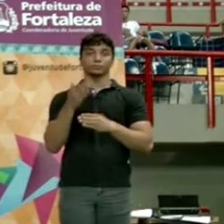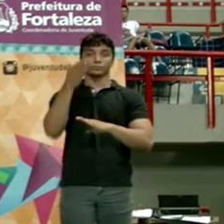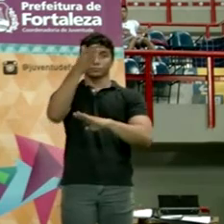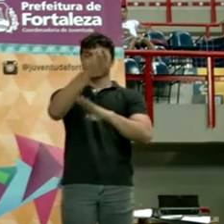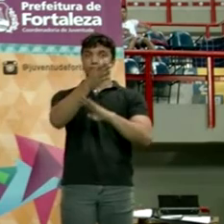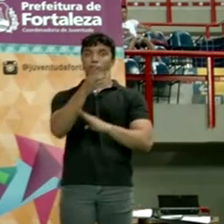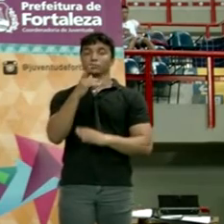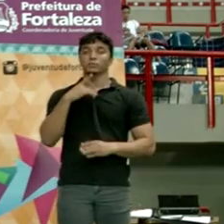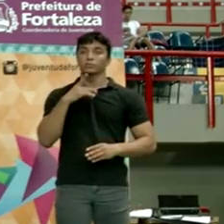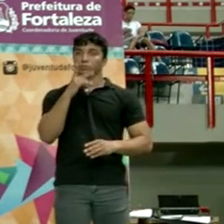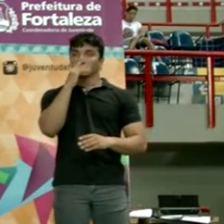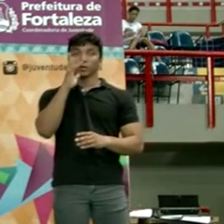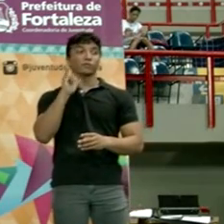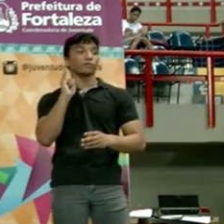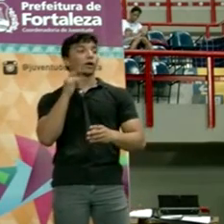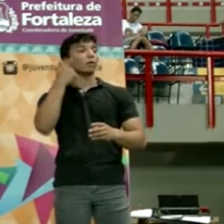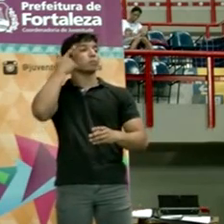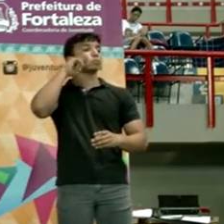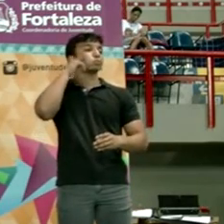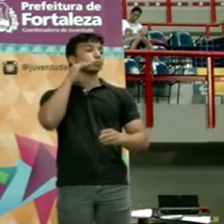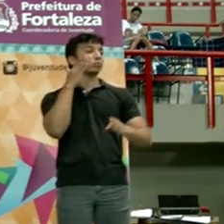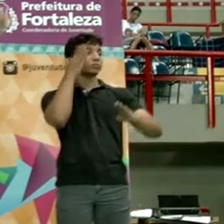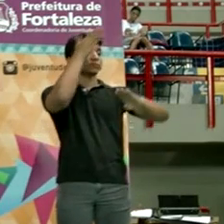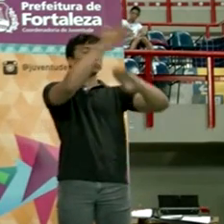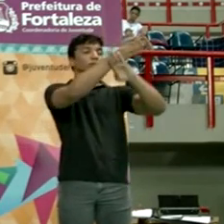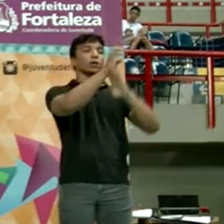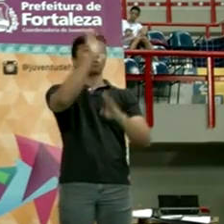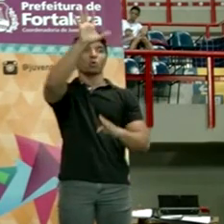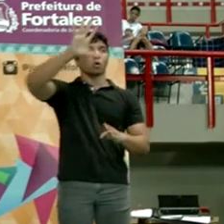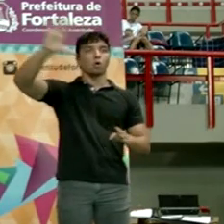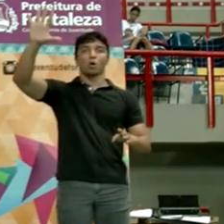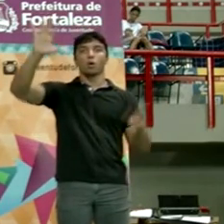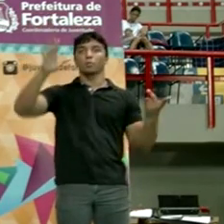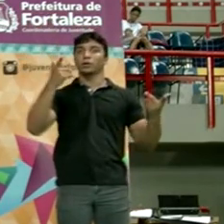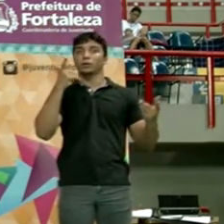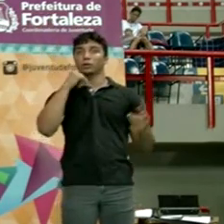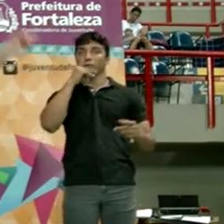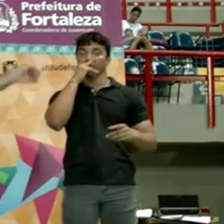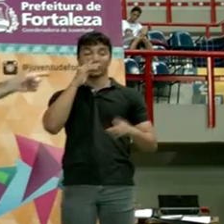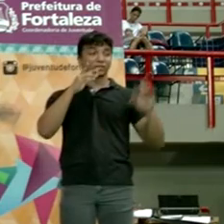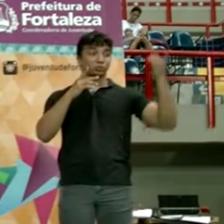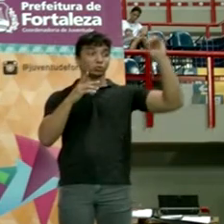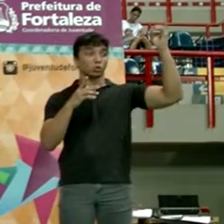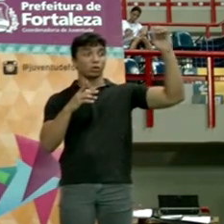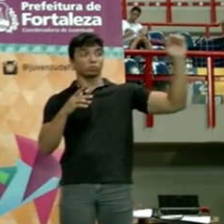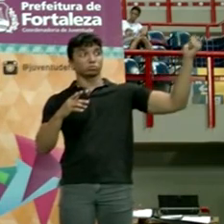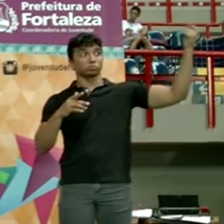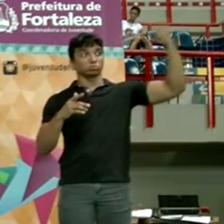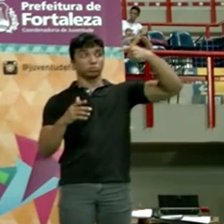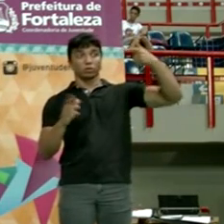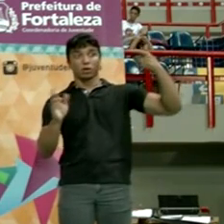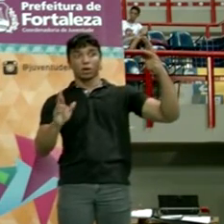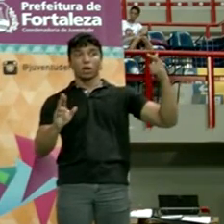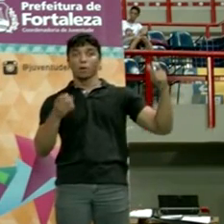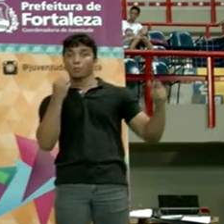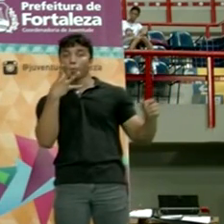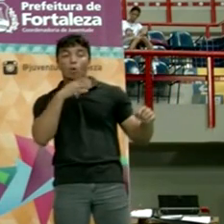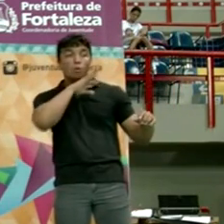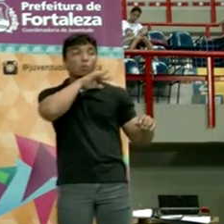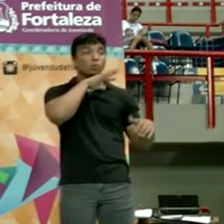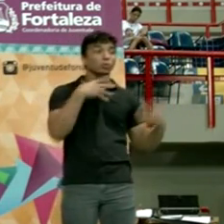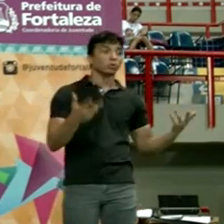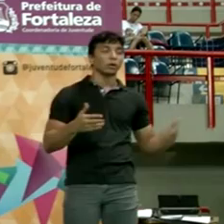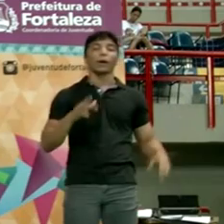externo, para quem viaja para os Estados Unidos, para a Europa, essa desvalorização do real é bom ou